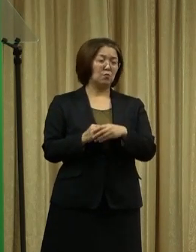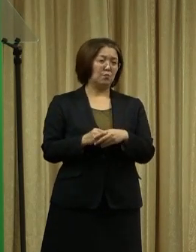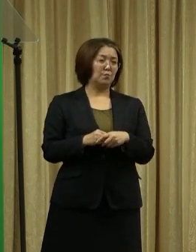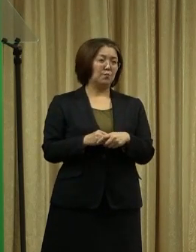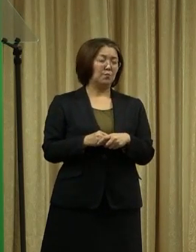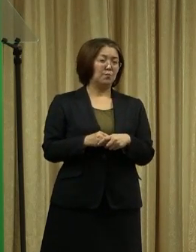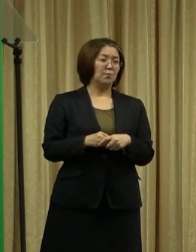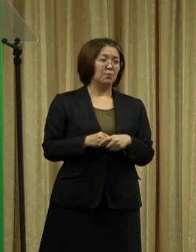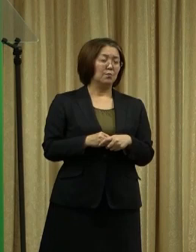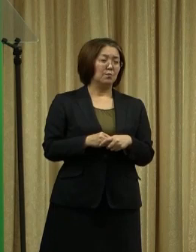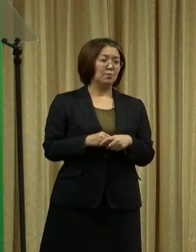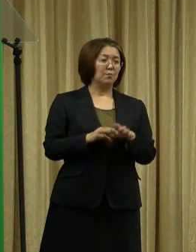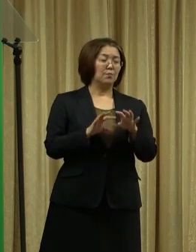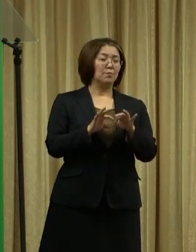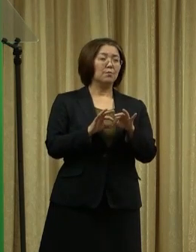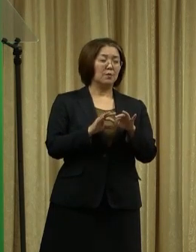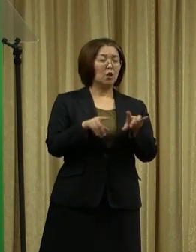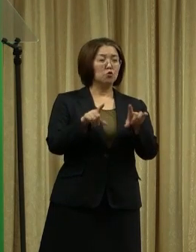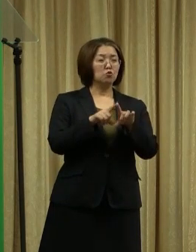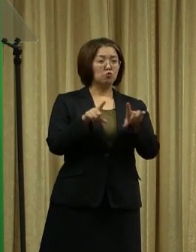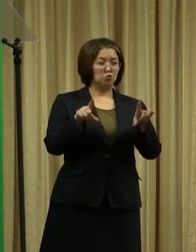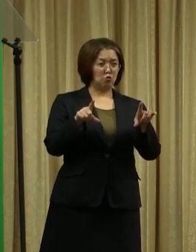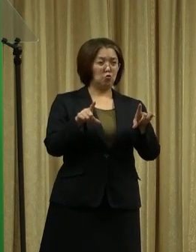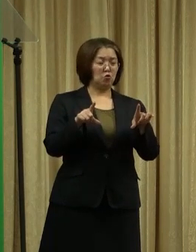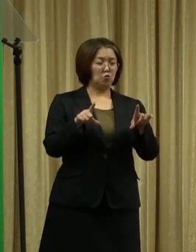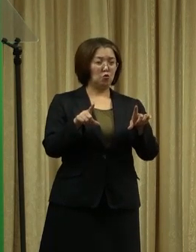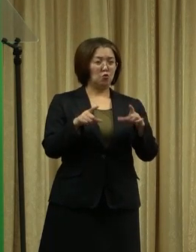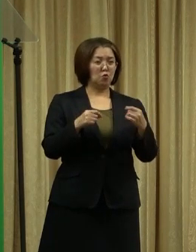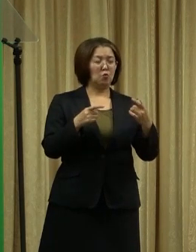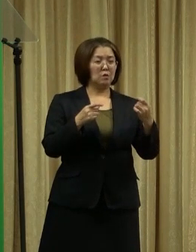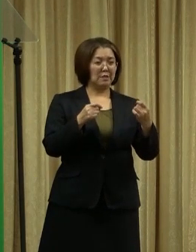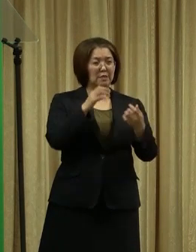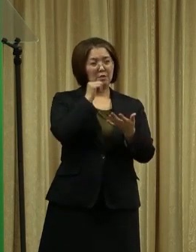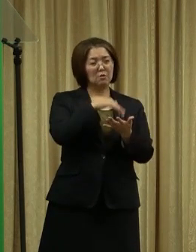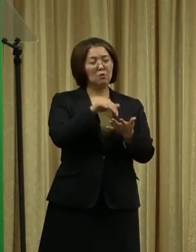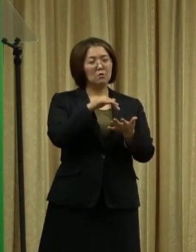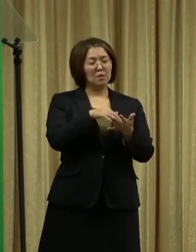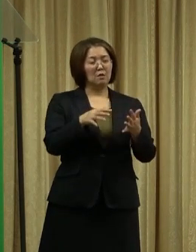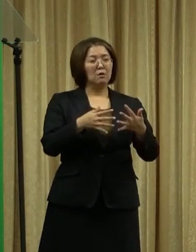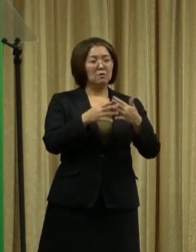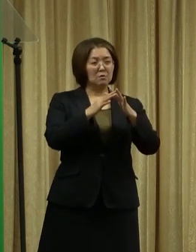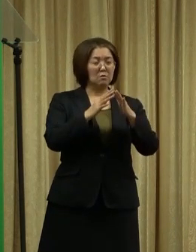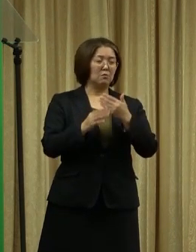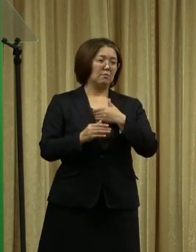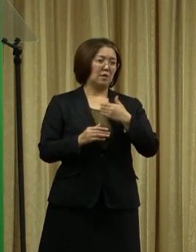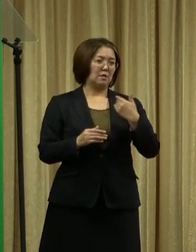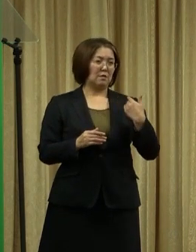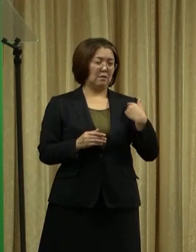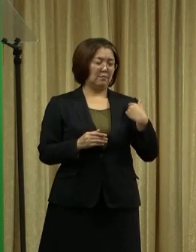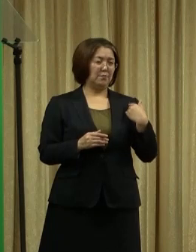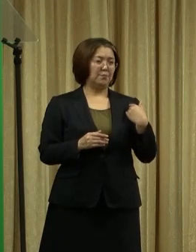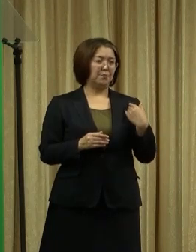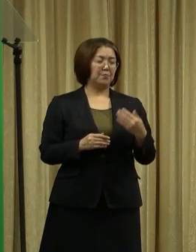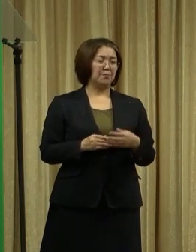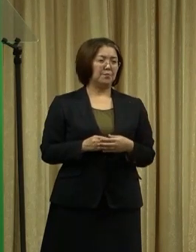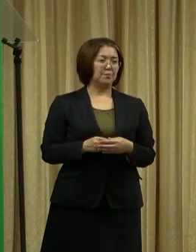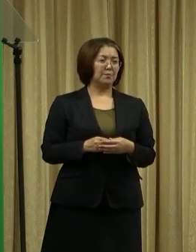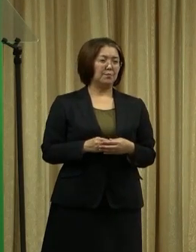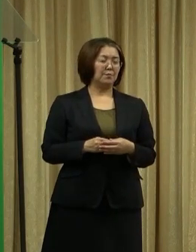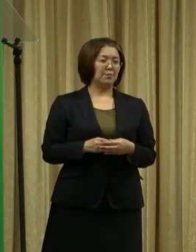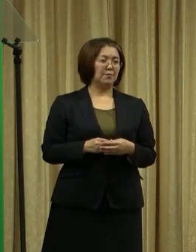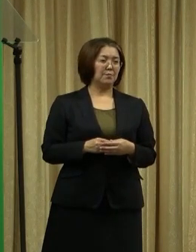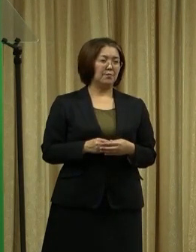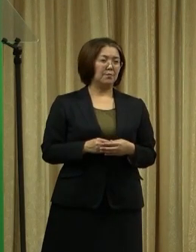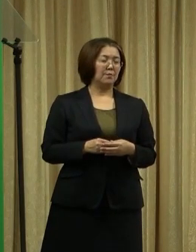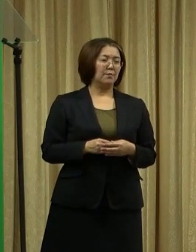まず、こういった通常のペースで予算を作ることができたということ、当初予算を作ることができたということがあります。それ